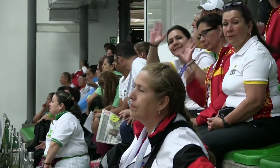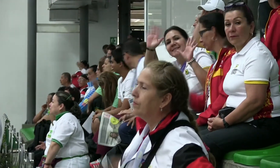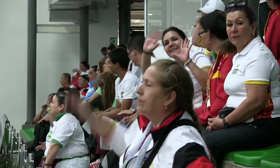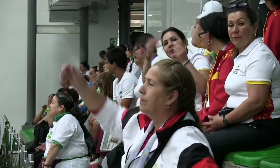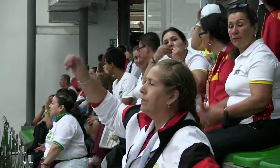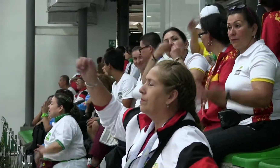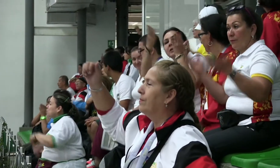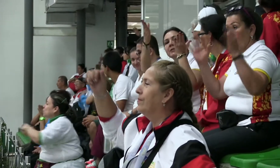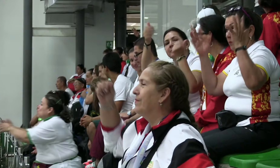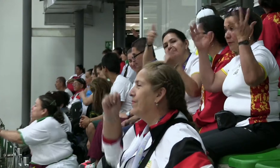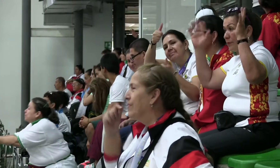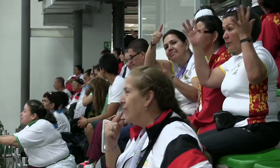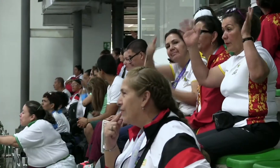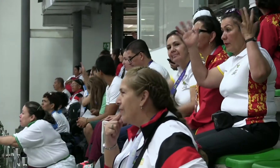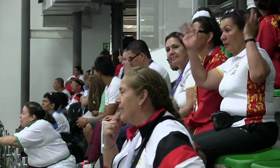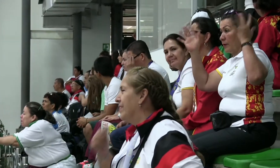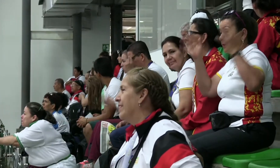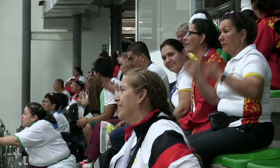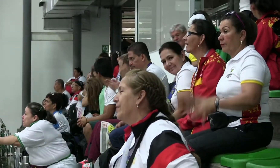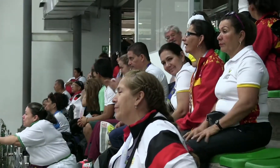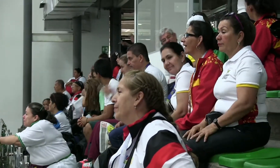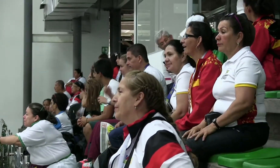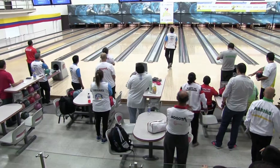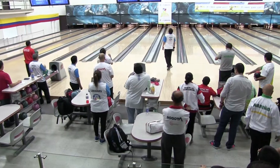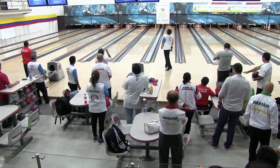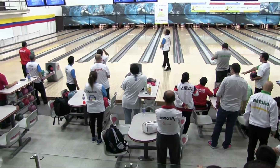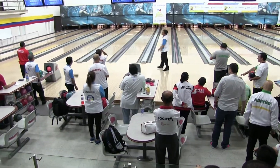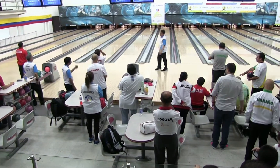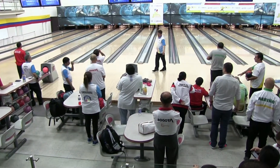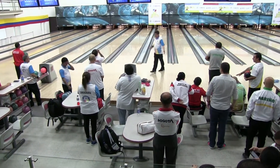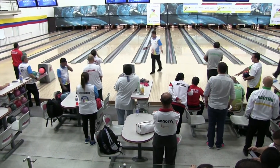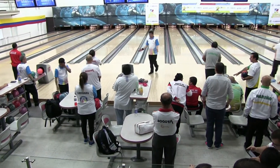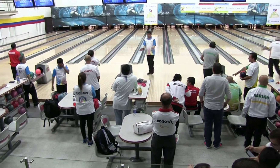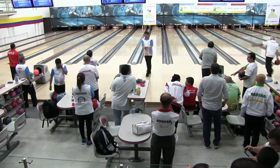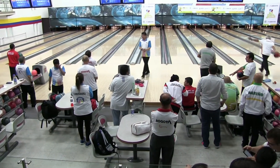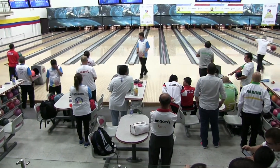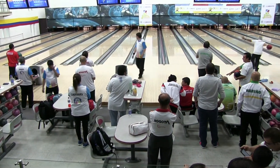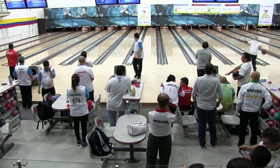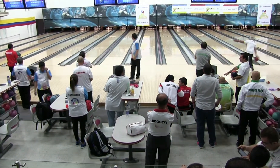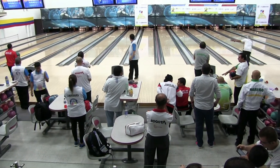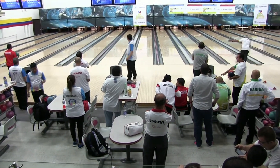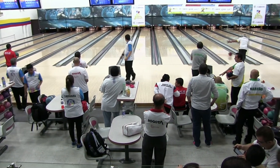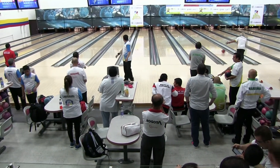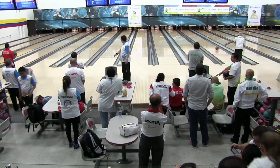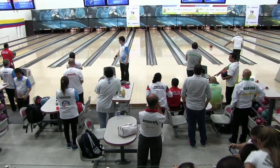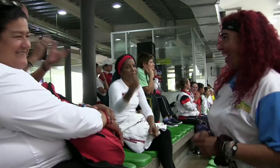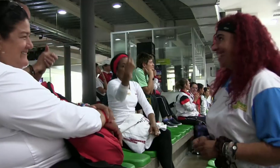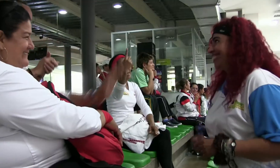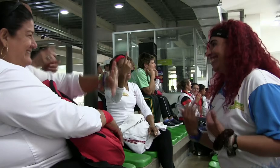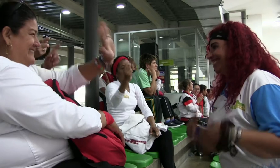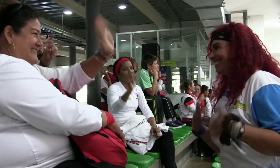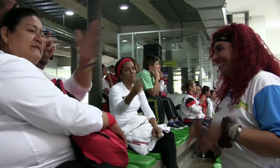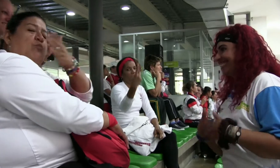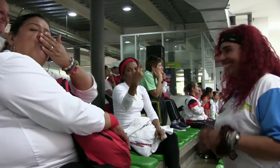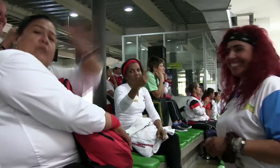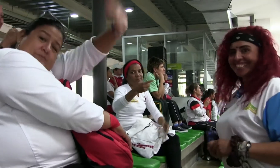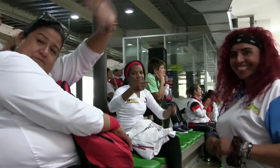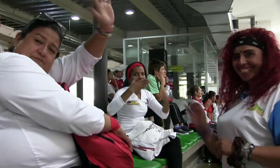es muy rica, claro, conocer personas nuevas, una cultura nueva. Yo pienso que la bolo es algo de pasión,